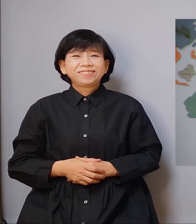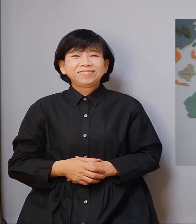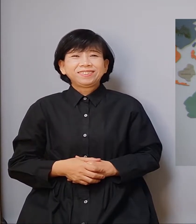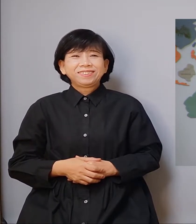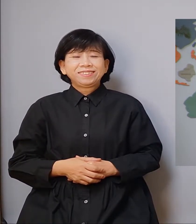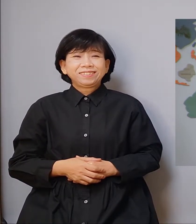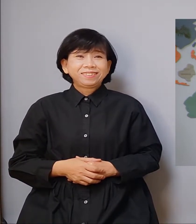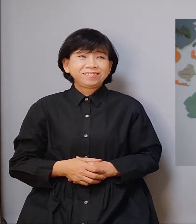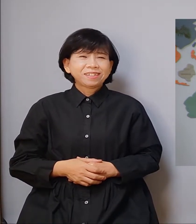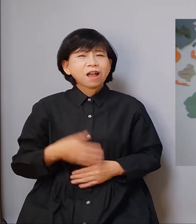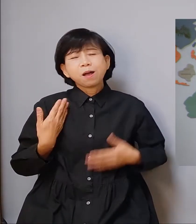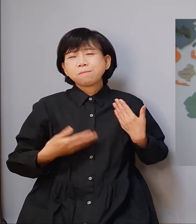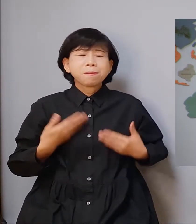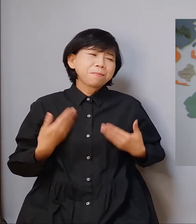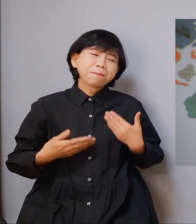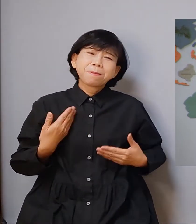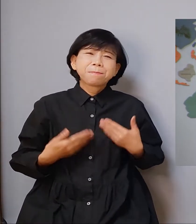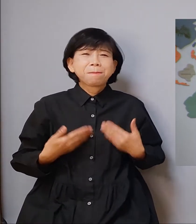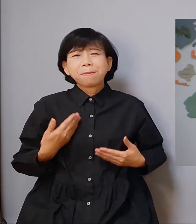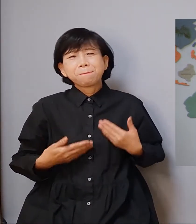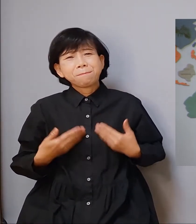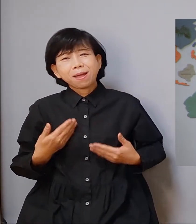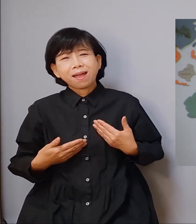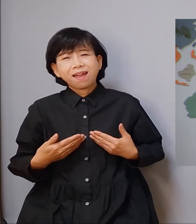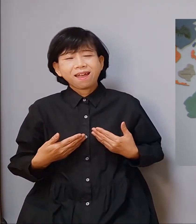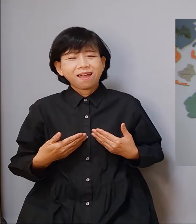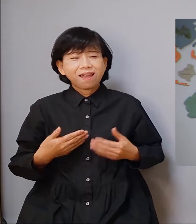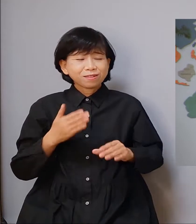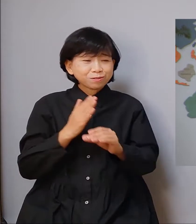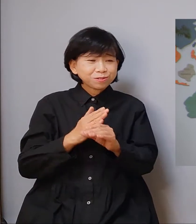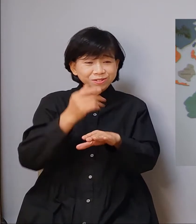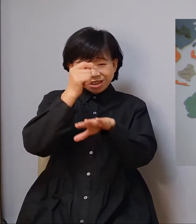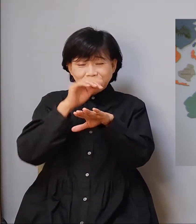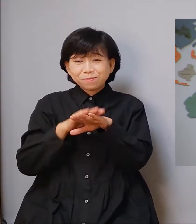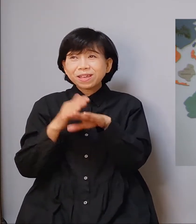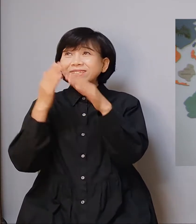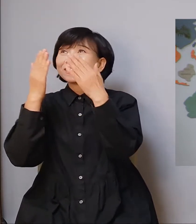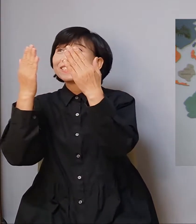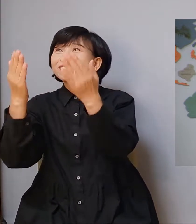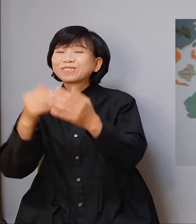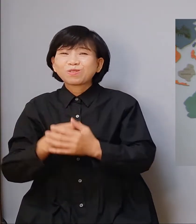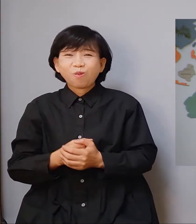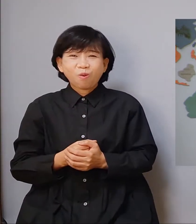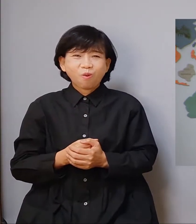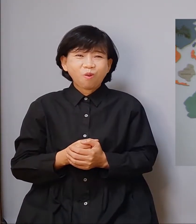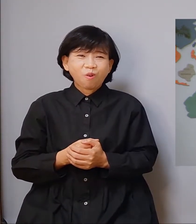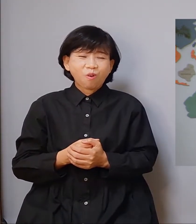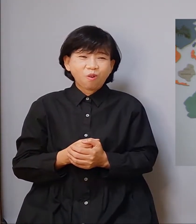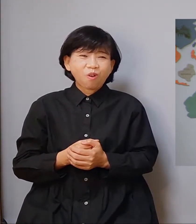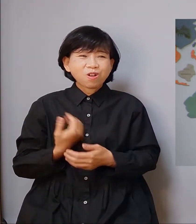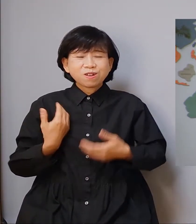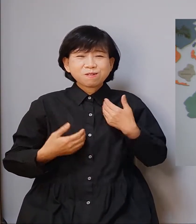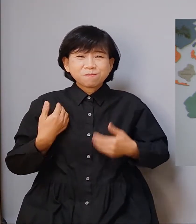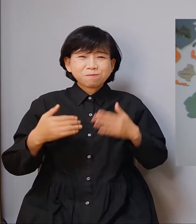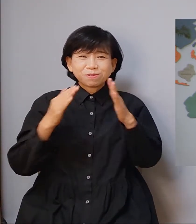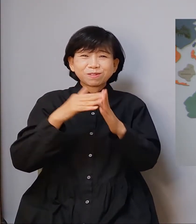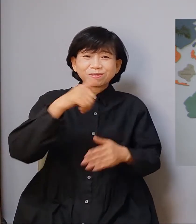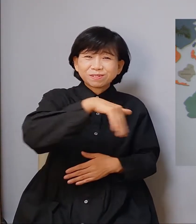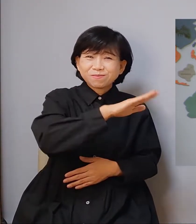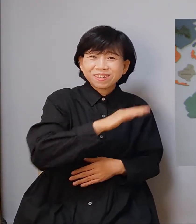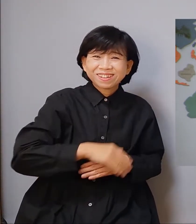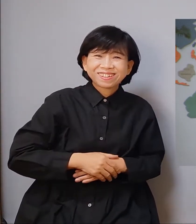때로는 너무 이게 바쁜 일정 속에서 예배 드리고 불이 났게 집으로 가실 수도 있겠죠.